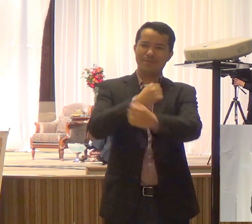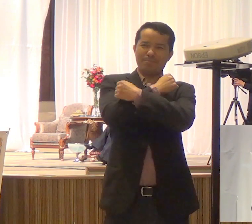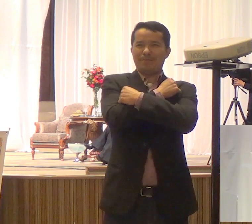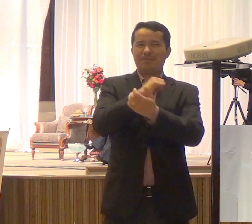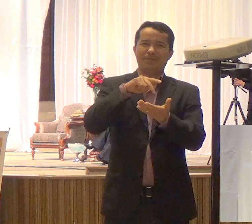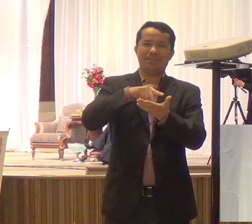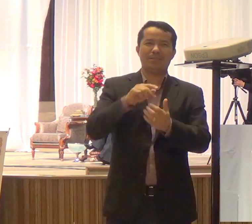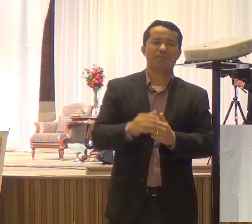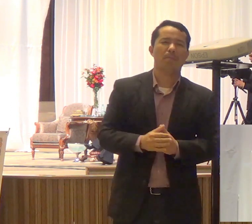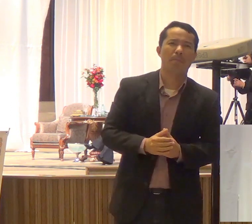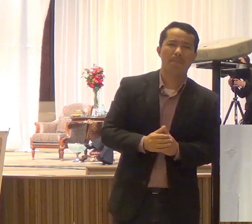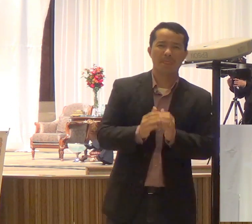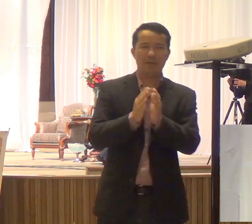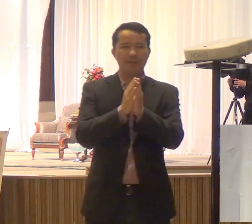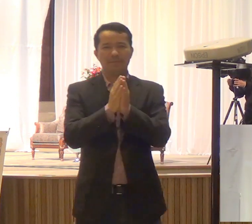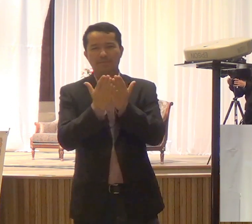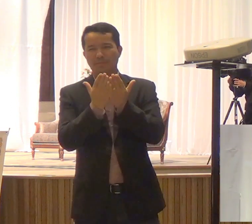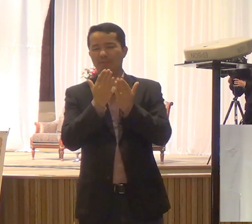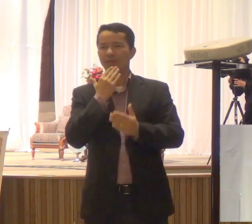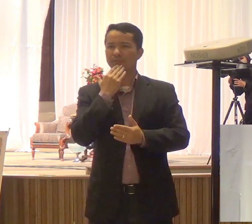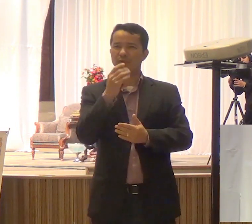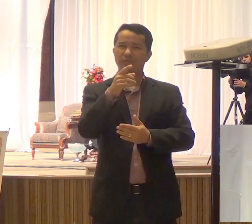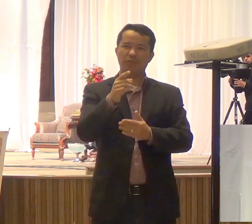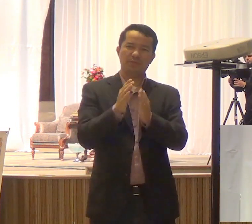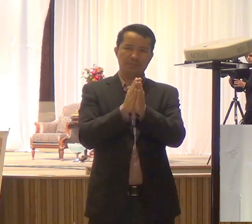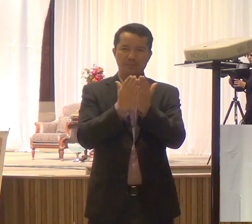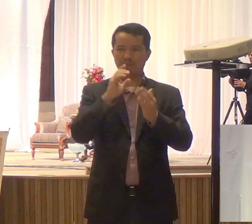Gente, vamos abrir as nossas Bíblias lá